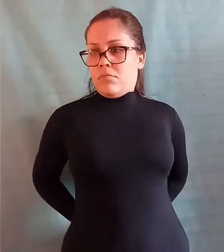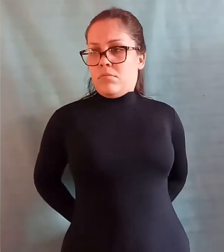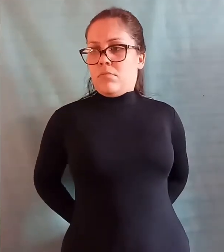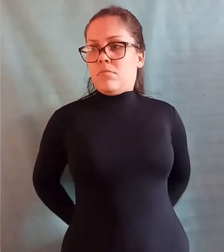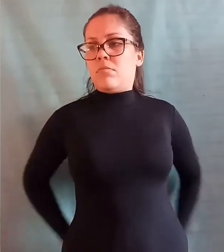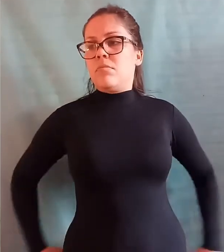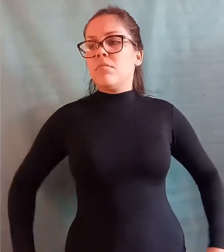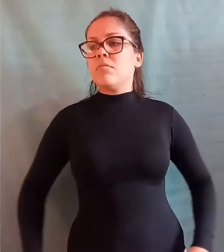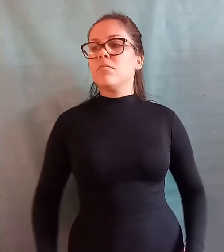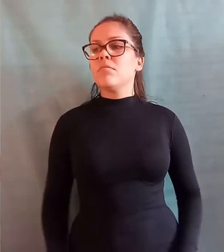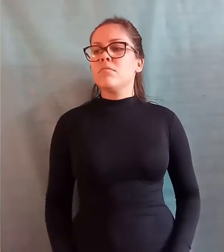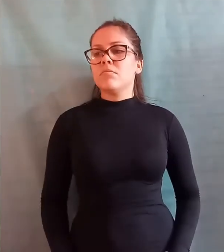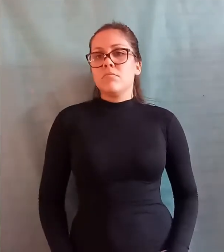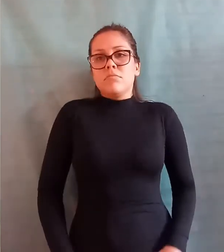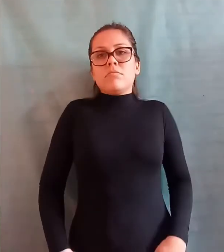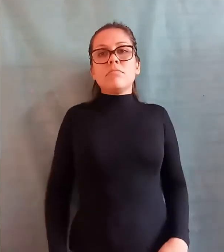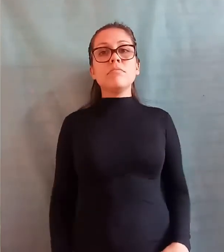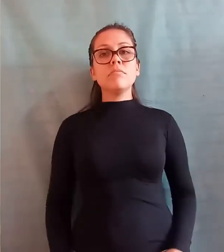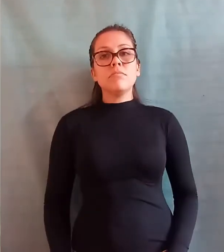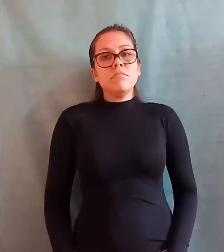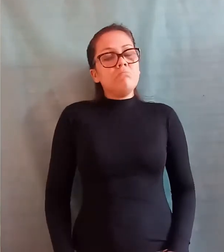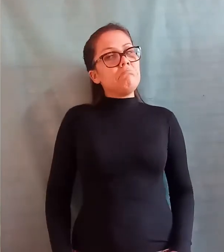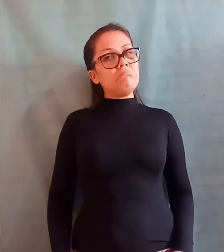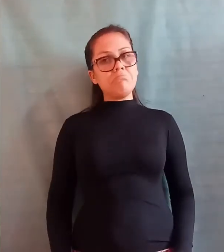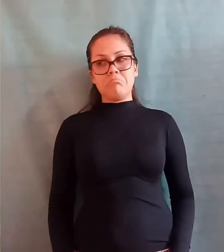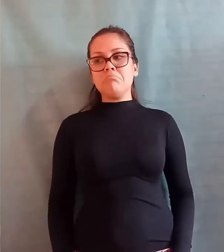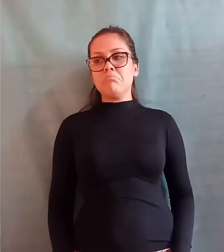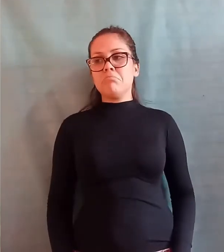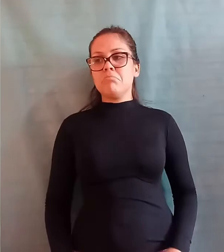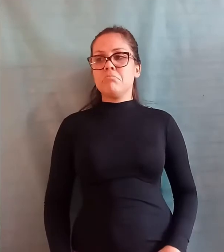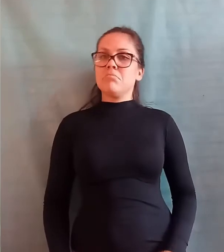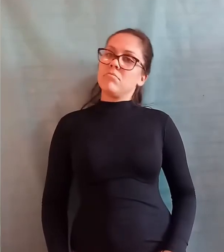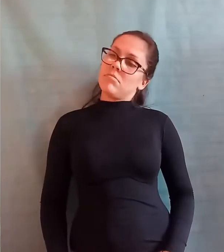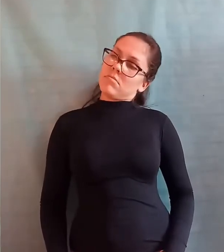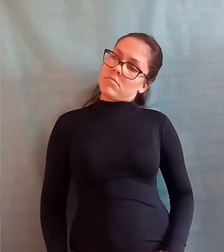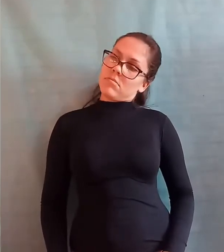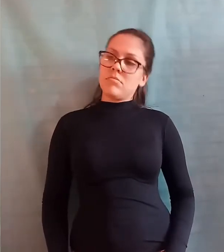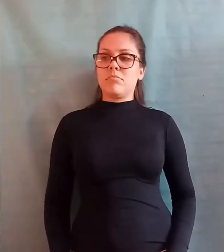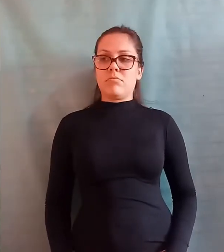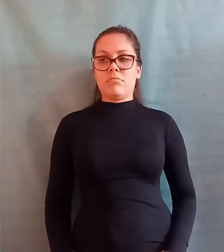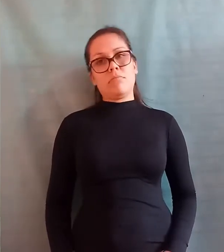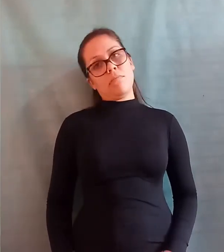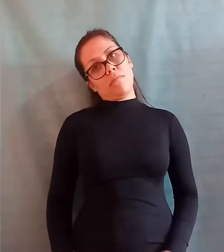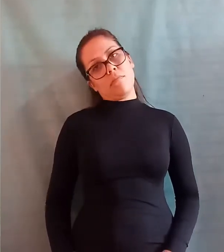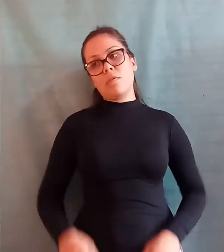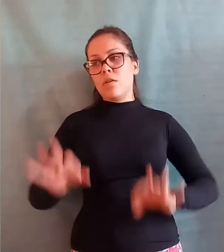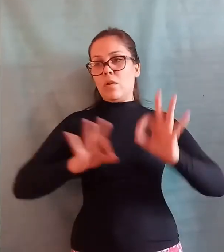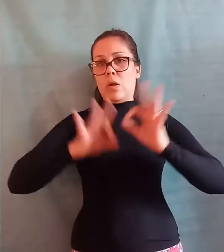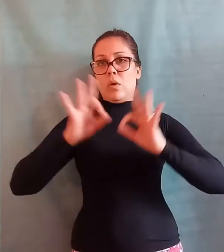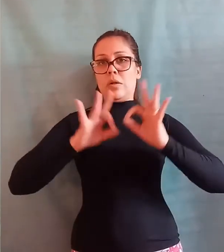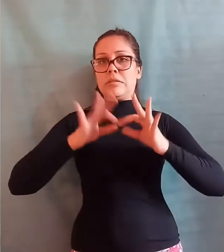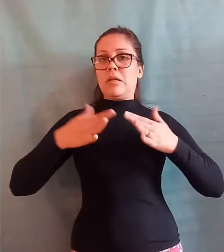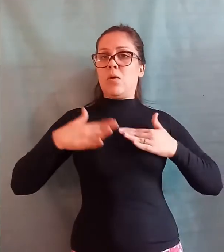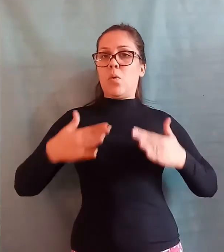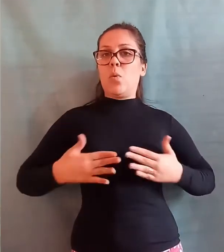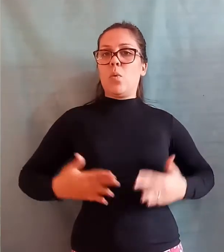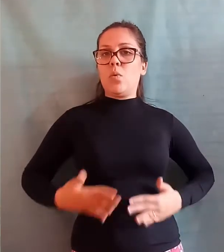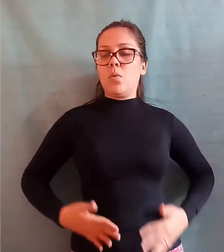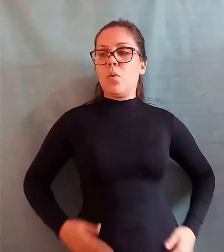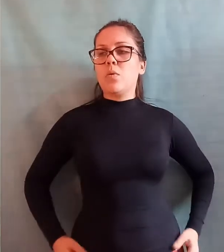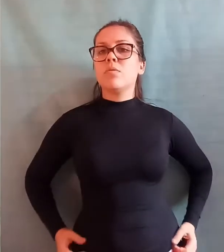Puxa o braço, bota o ombro para trás, começa a preparar o corpo para a